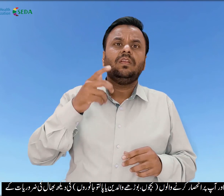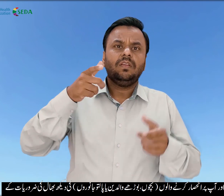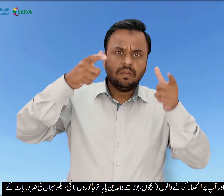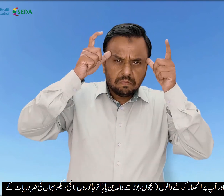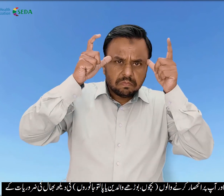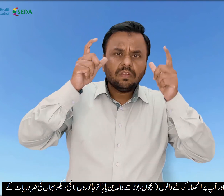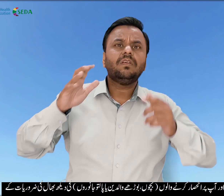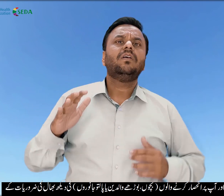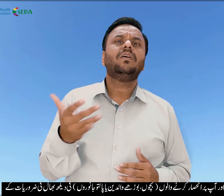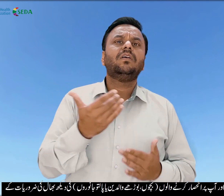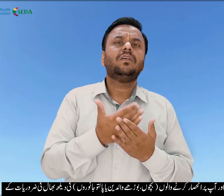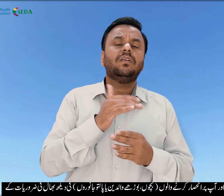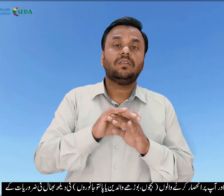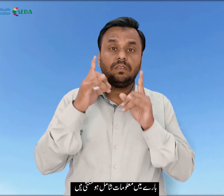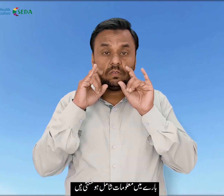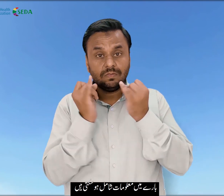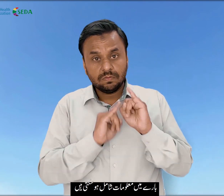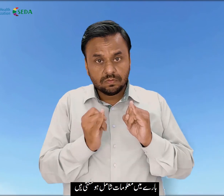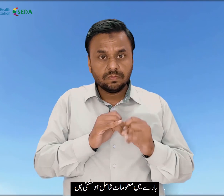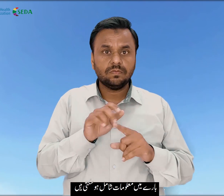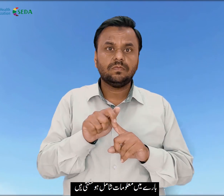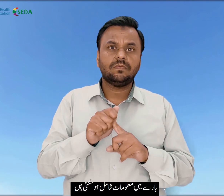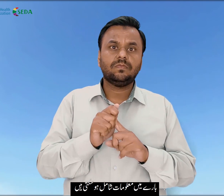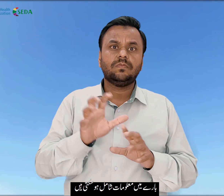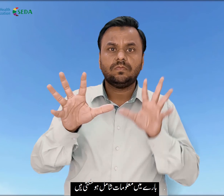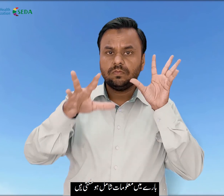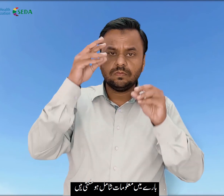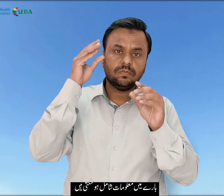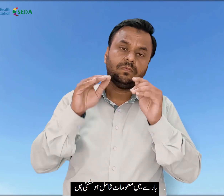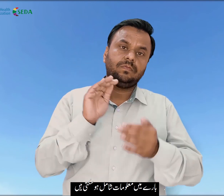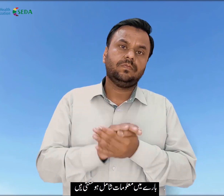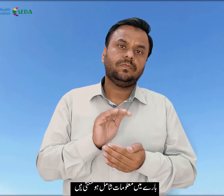بھال کی ضروریات کے بارے میں معلومات شامل ہو سکتی ہیں۔